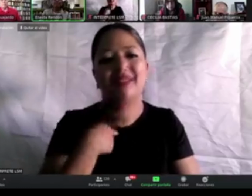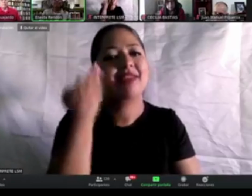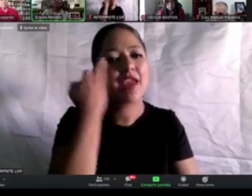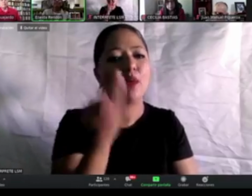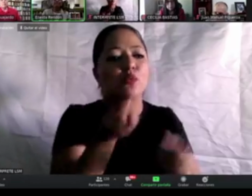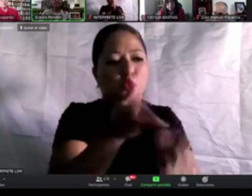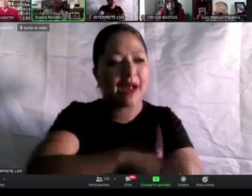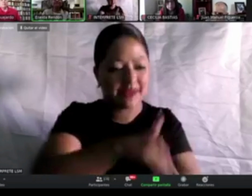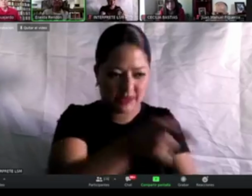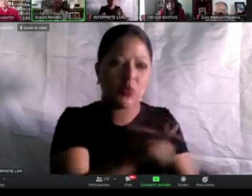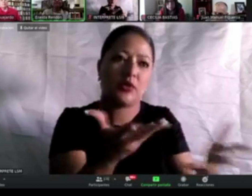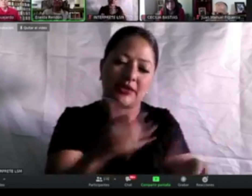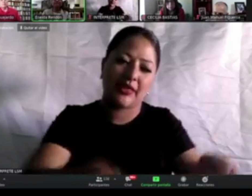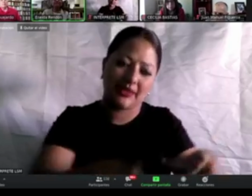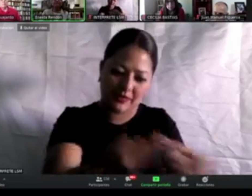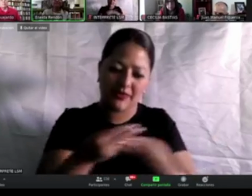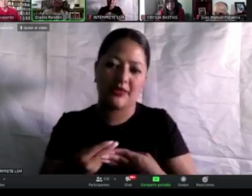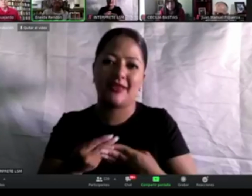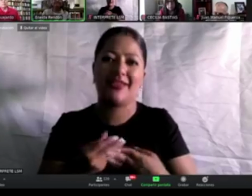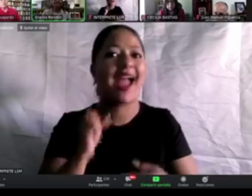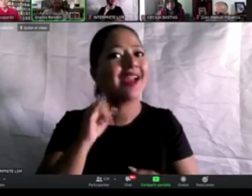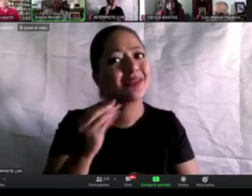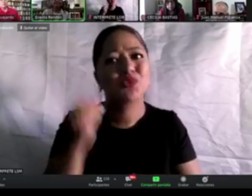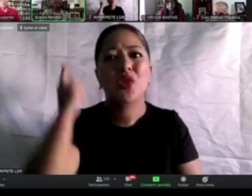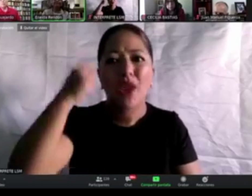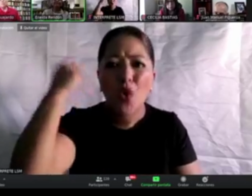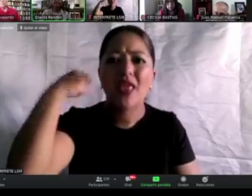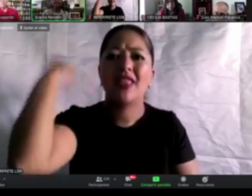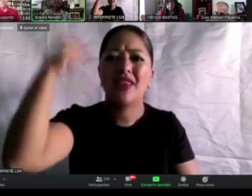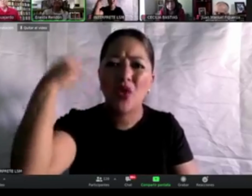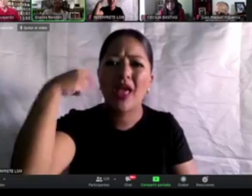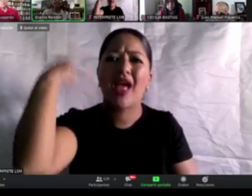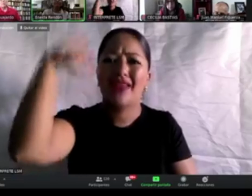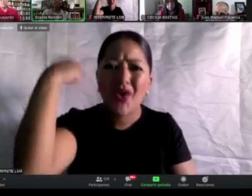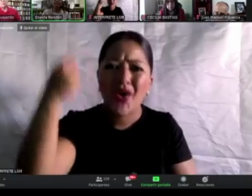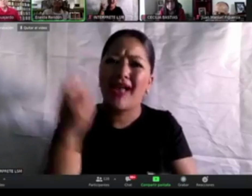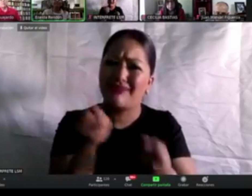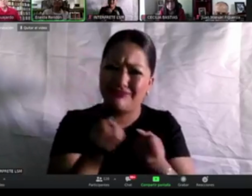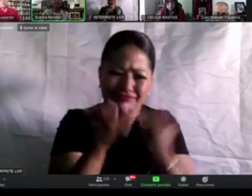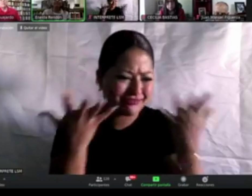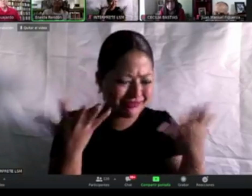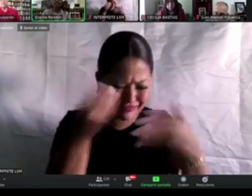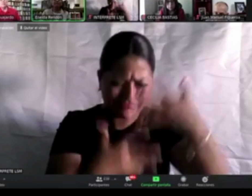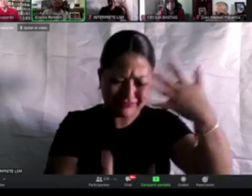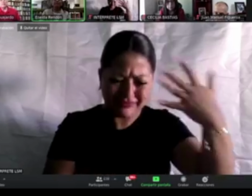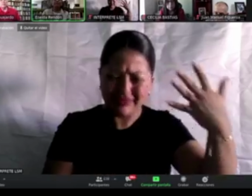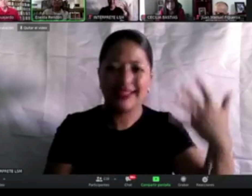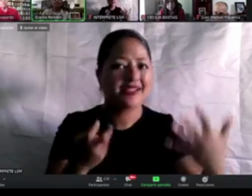cuando nos llamamos a veces de teorías y teorías y teorías por eso quisimos abordarlo desde la parte humana